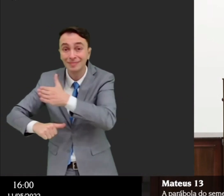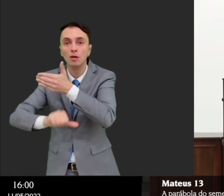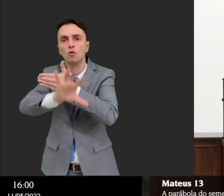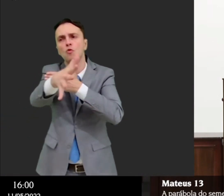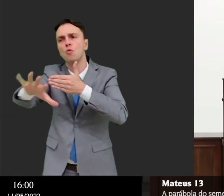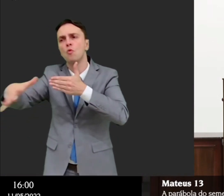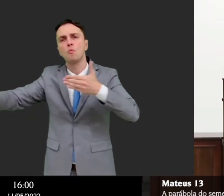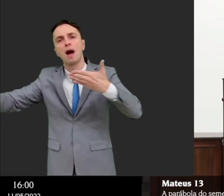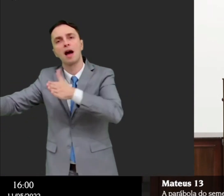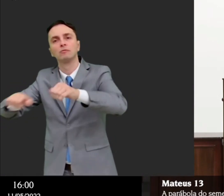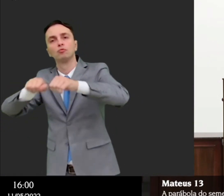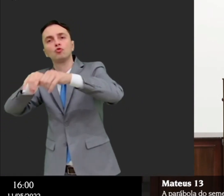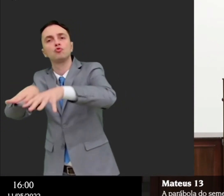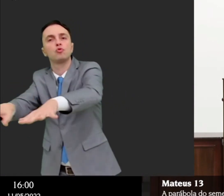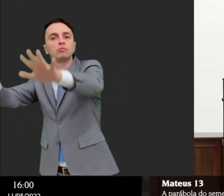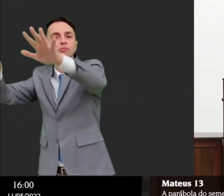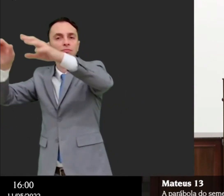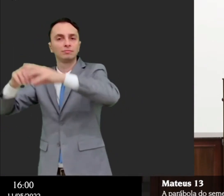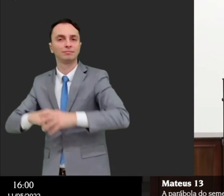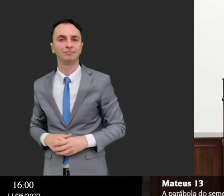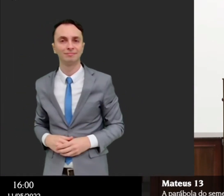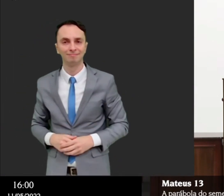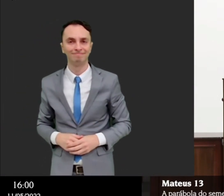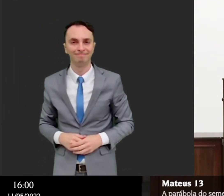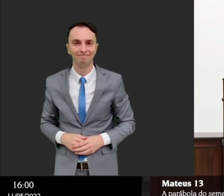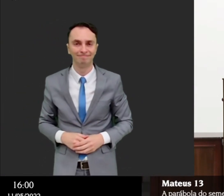Um vai pegando o outro.